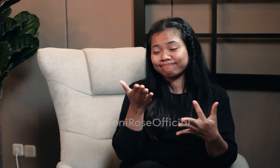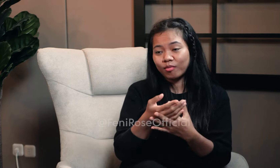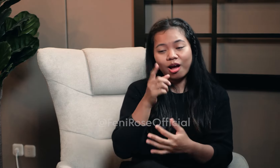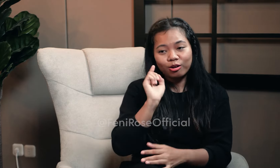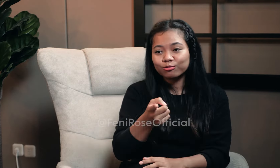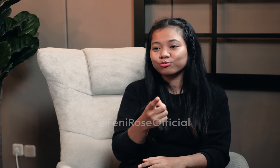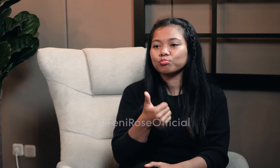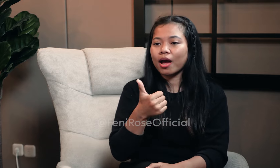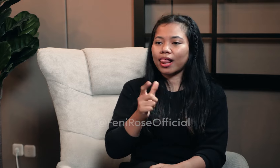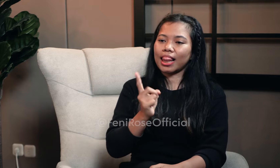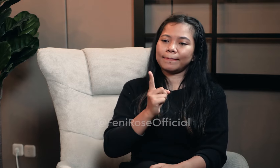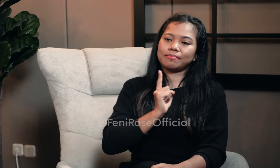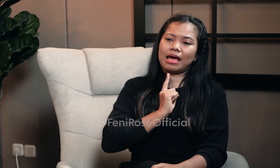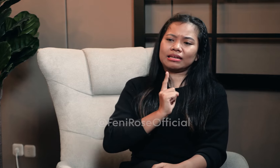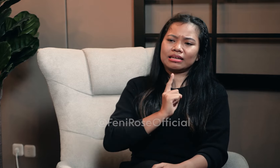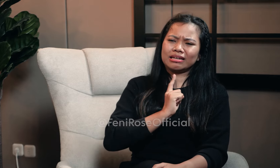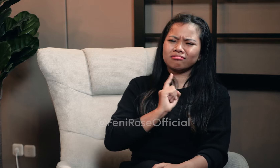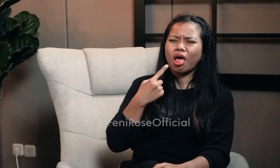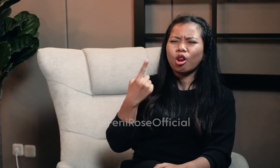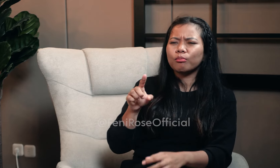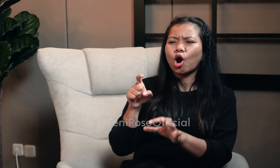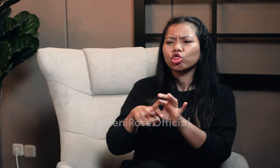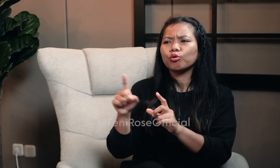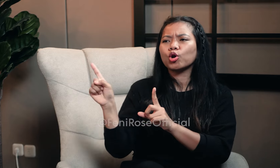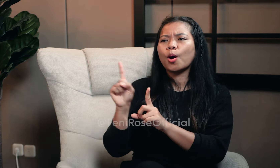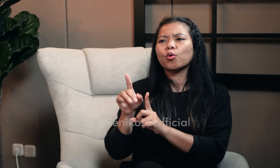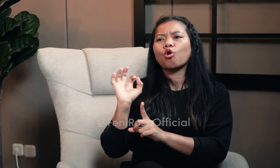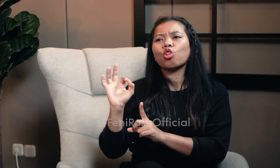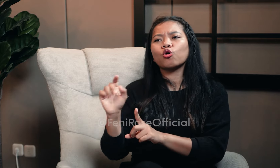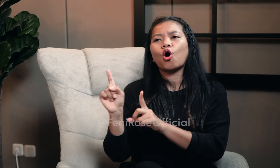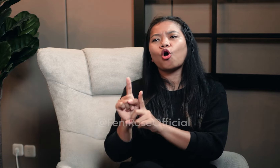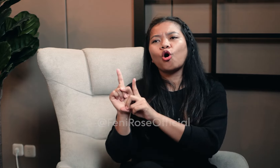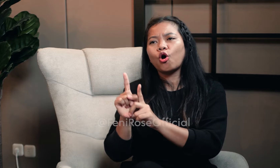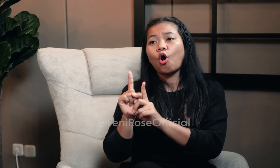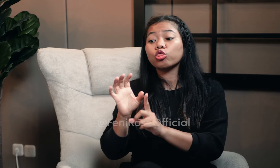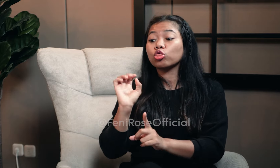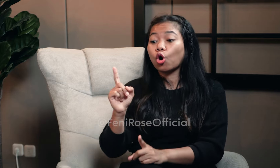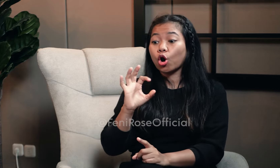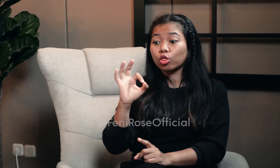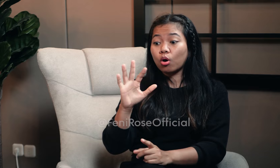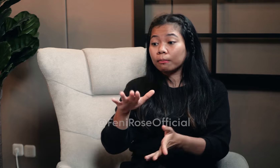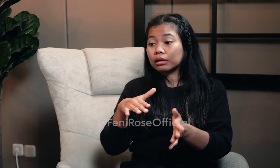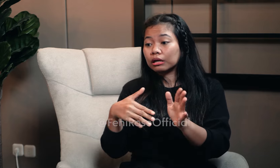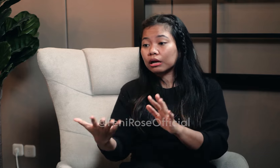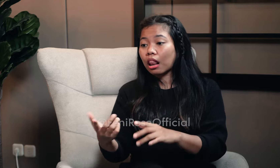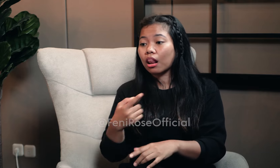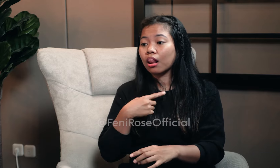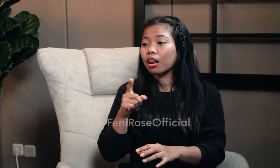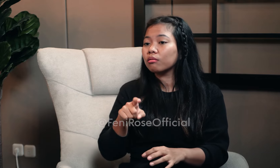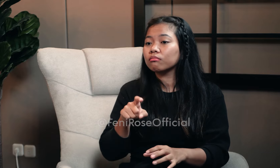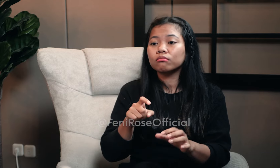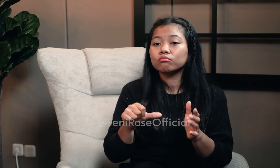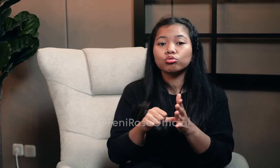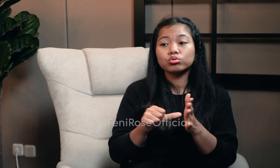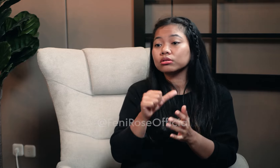itu tuh penting artinya lebih tergantung sama tergantung sama orang yang dengan orang tua bagaimana